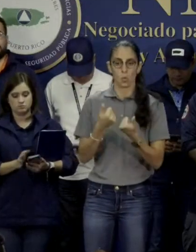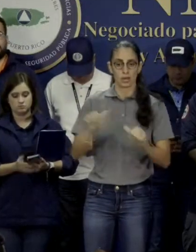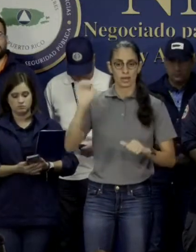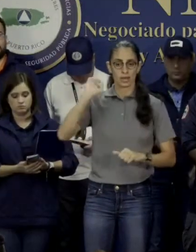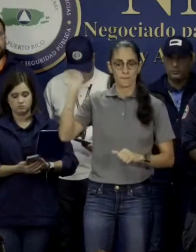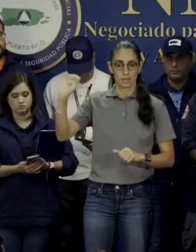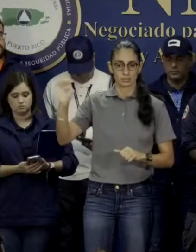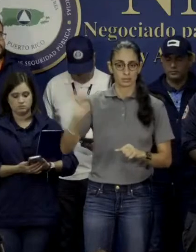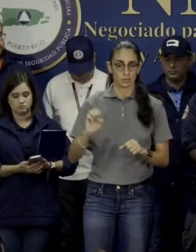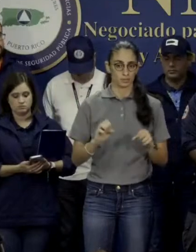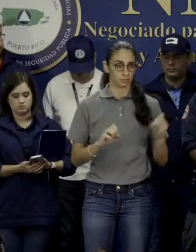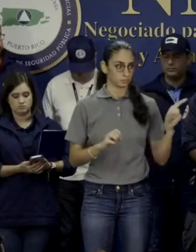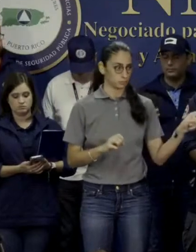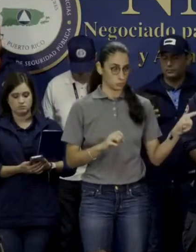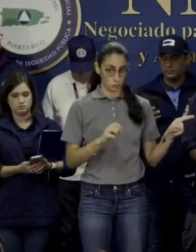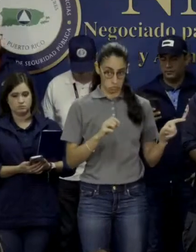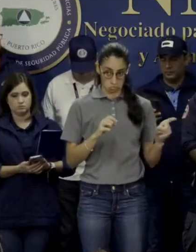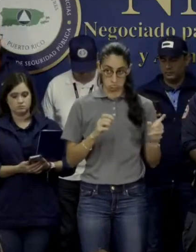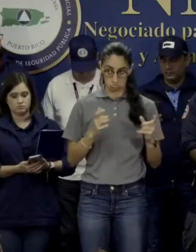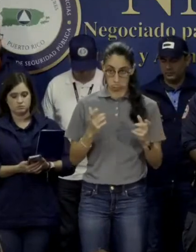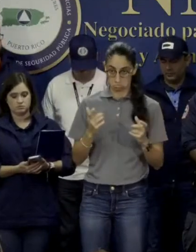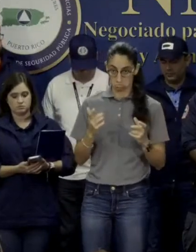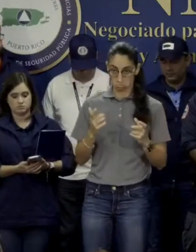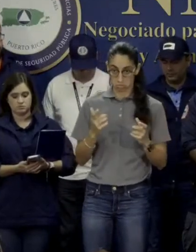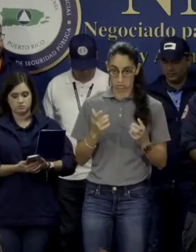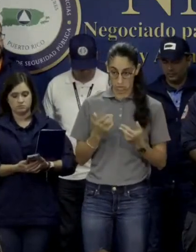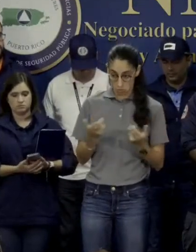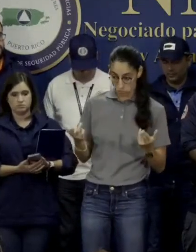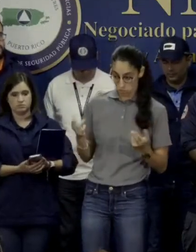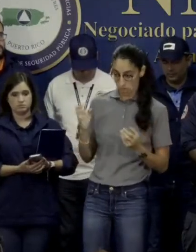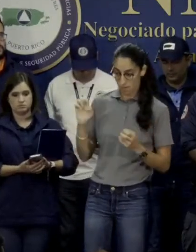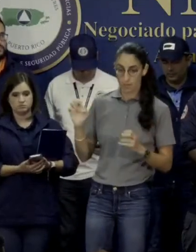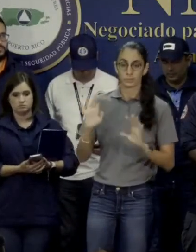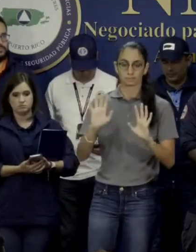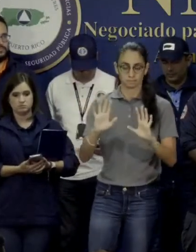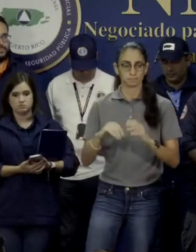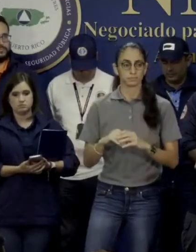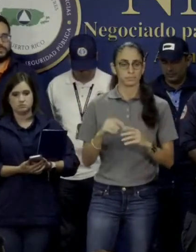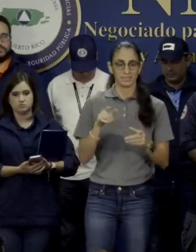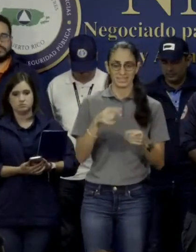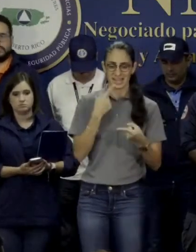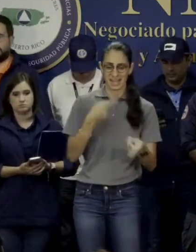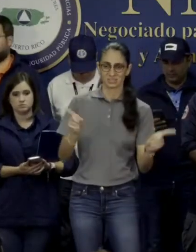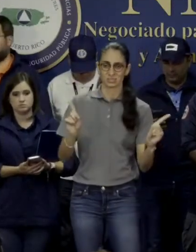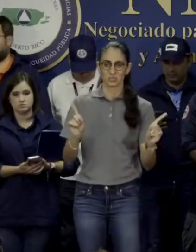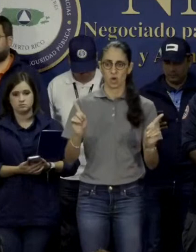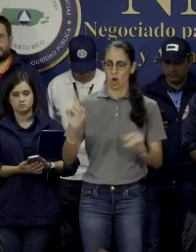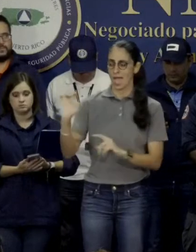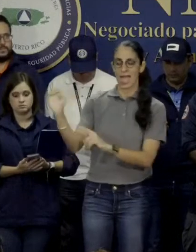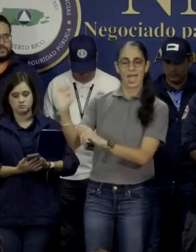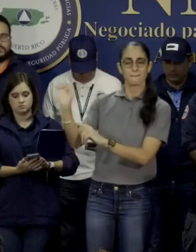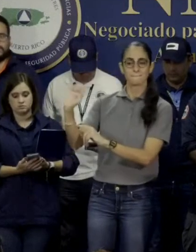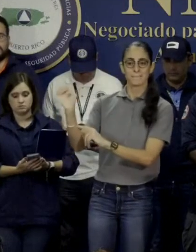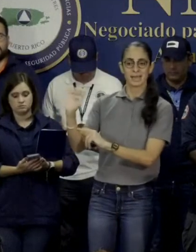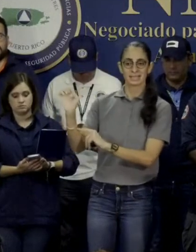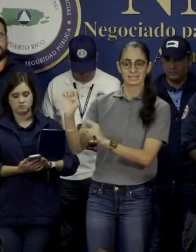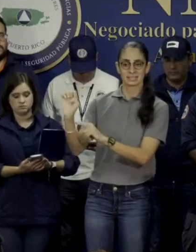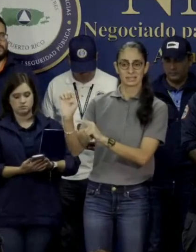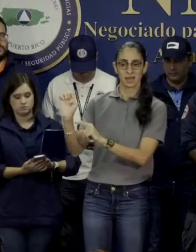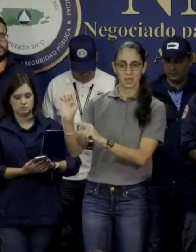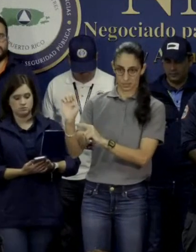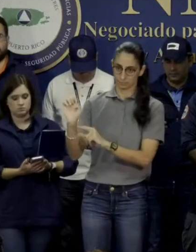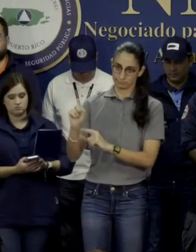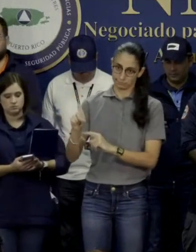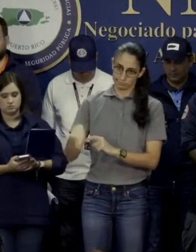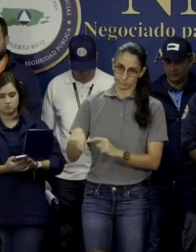hecho una petición en ese sentido a FEMA? ¿Algún tipo de recurso o equipo que necesite? Es que la declaración de emergencia de por sí lo conlleva,